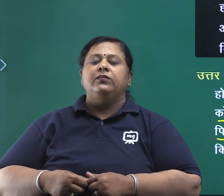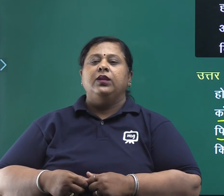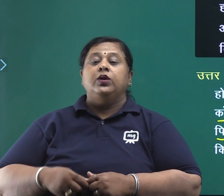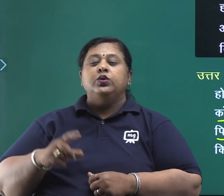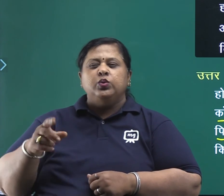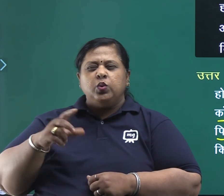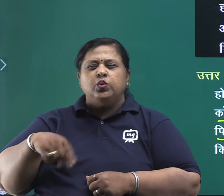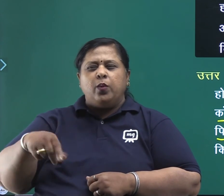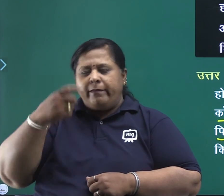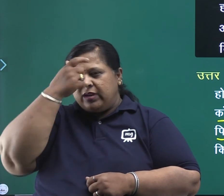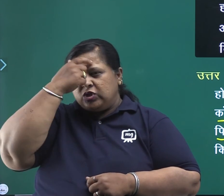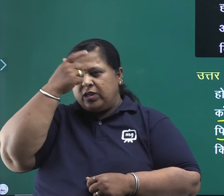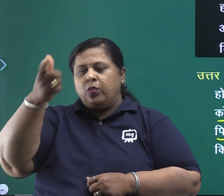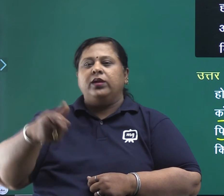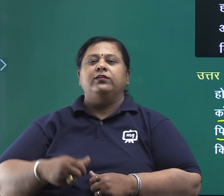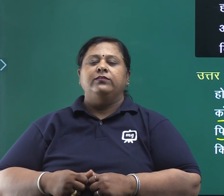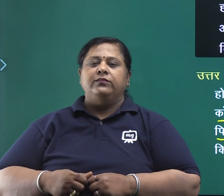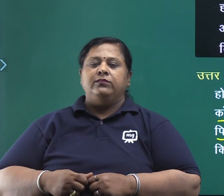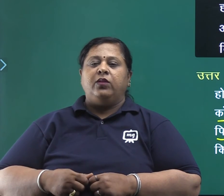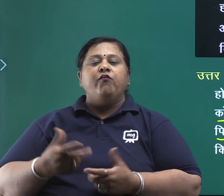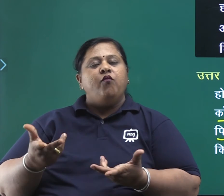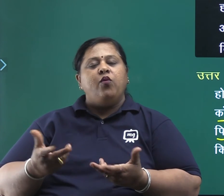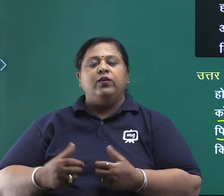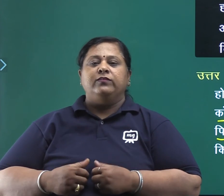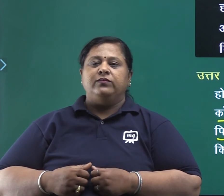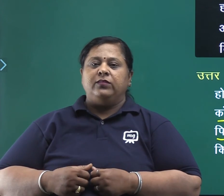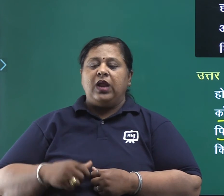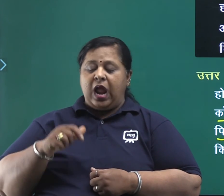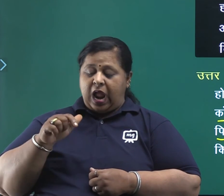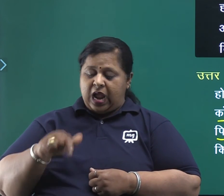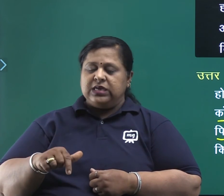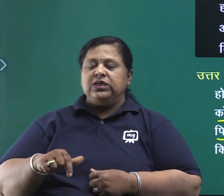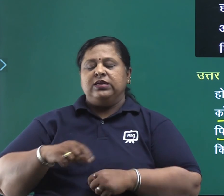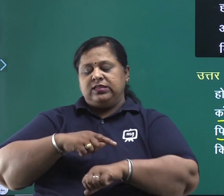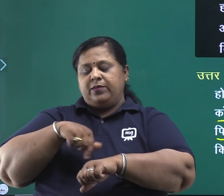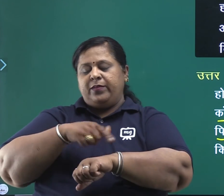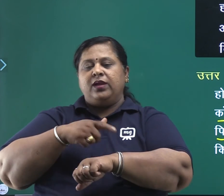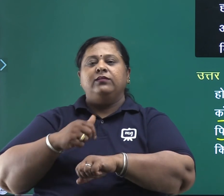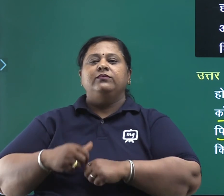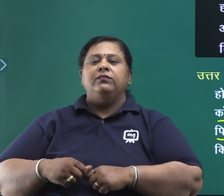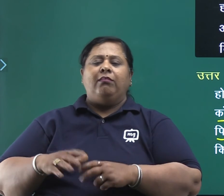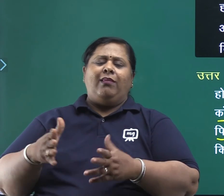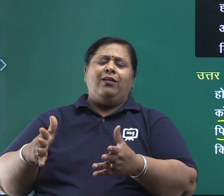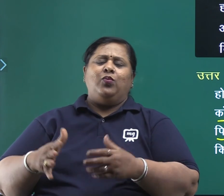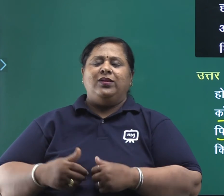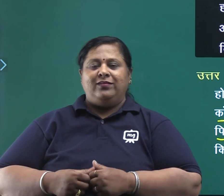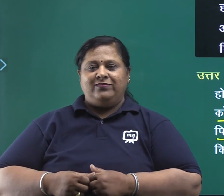जो परेशानियां हुई वो आज के समय में नहीं